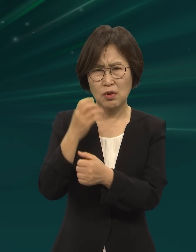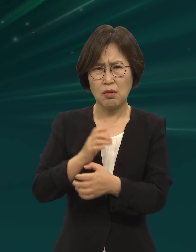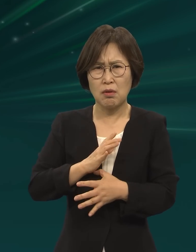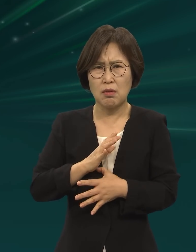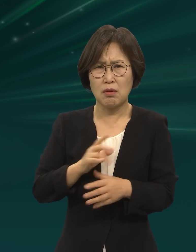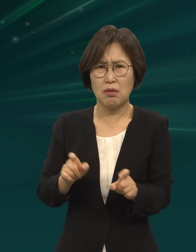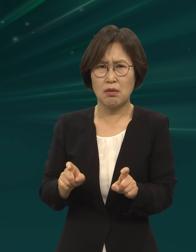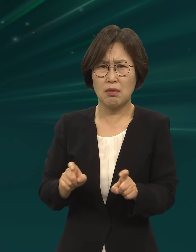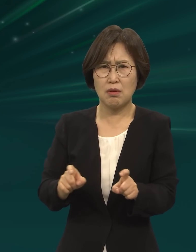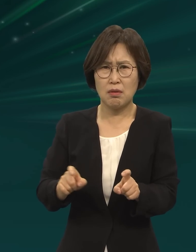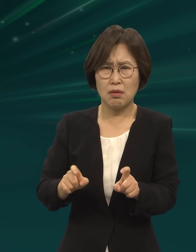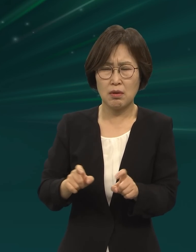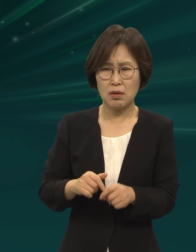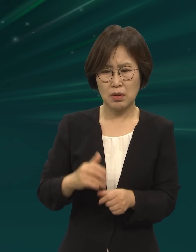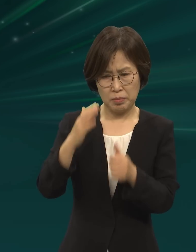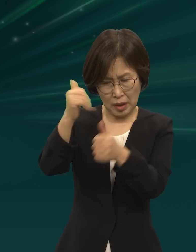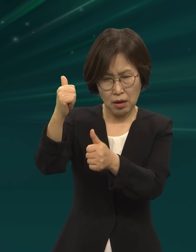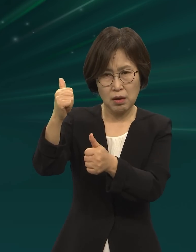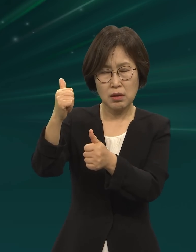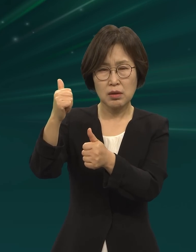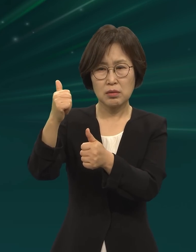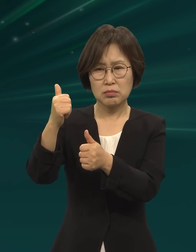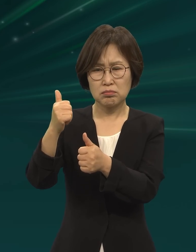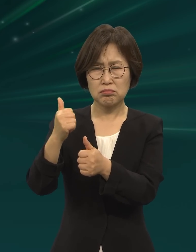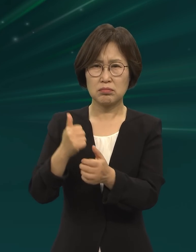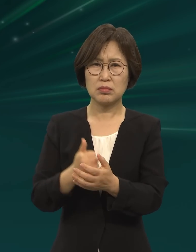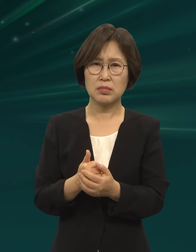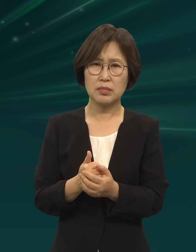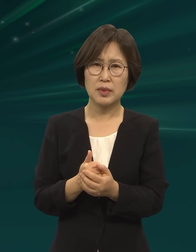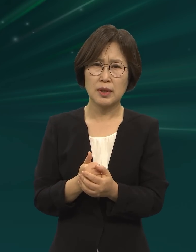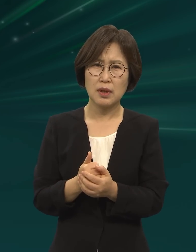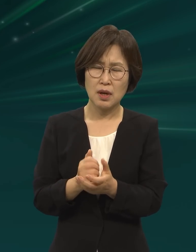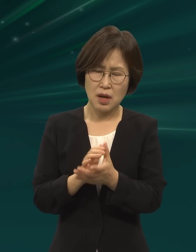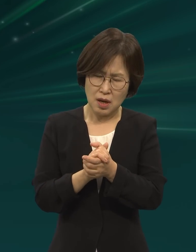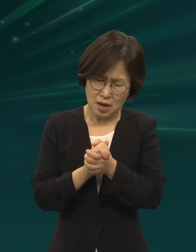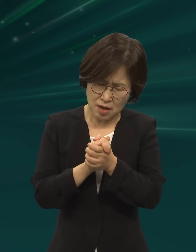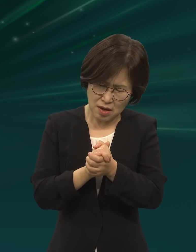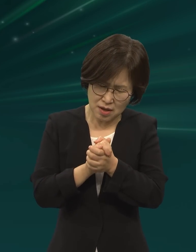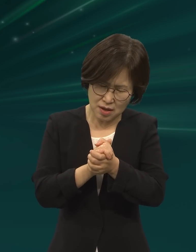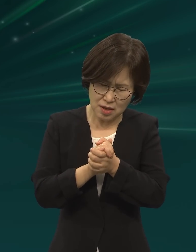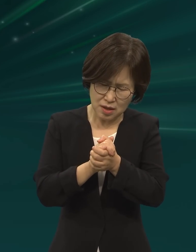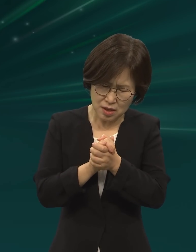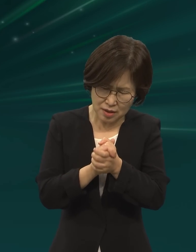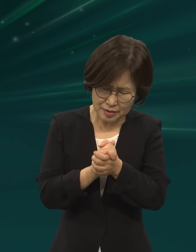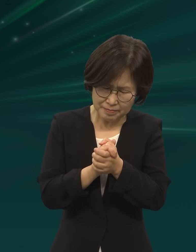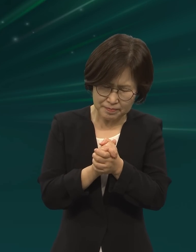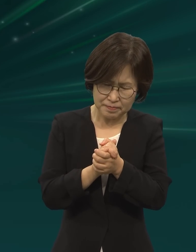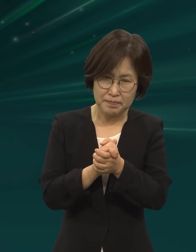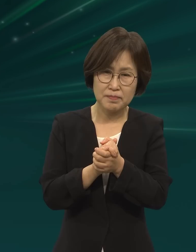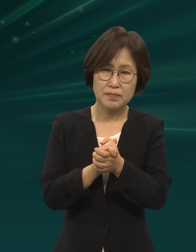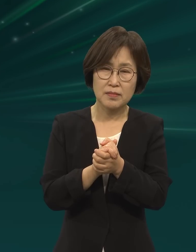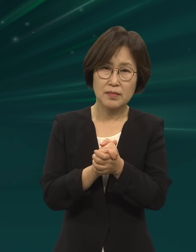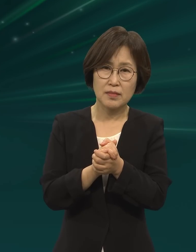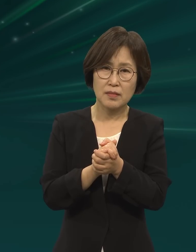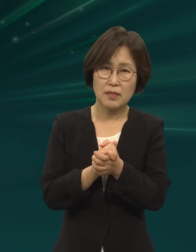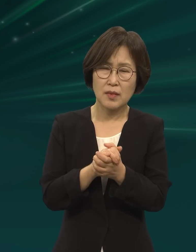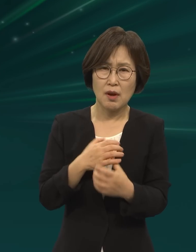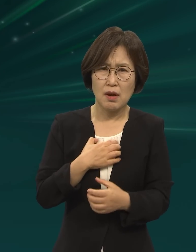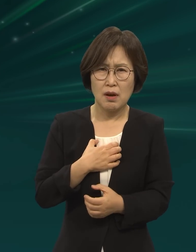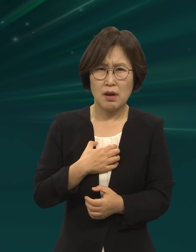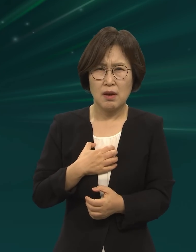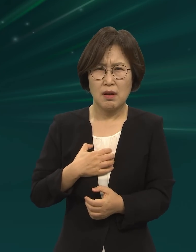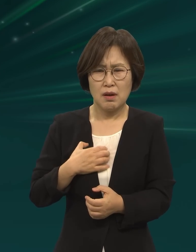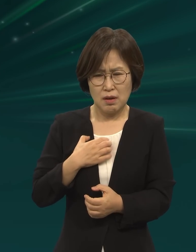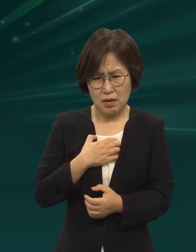그래, 와라, 빨리 와라. 그래서 저를 또 때리고 죽을까 봐 너무 두려워하여 걱정이